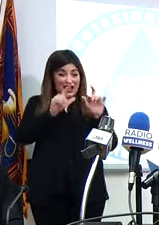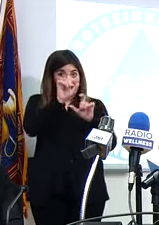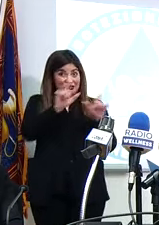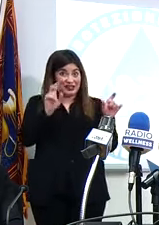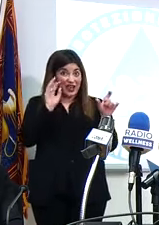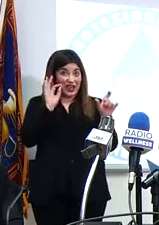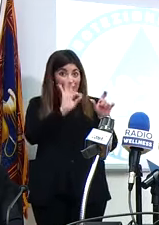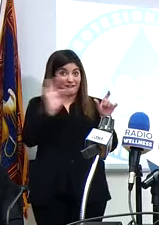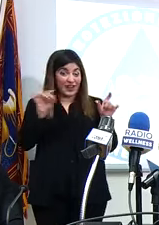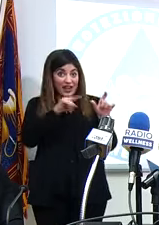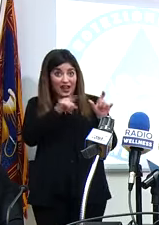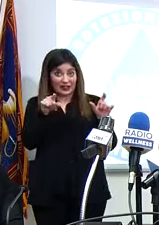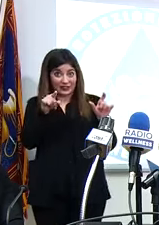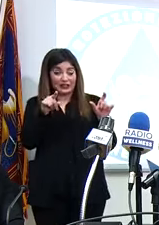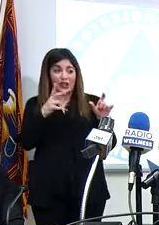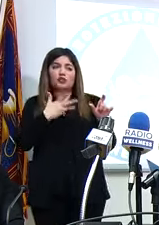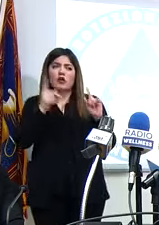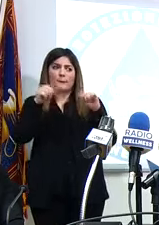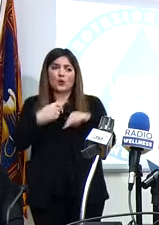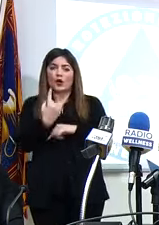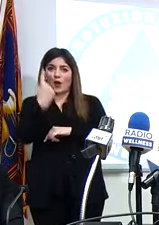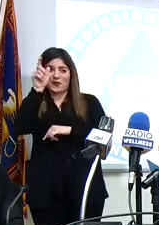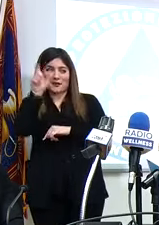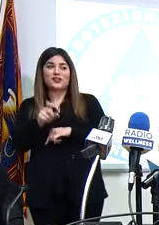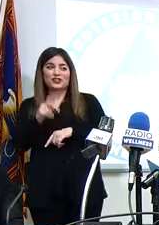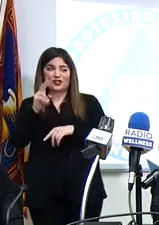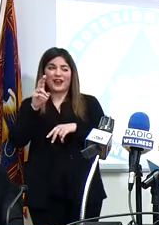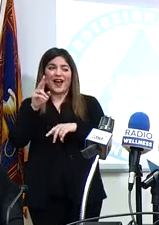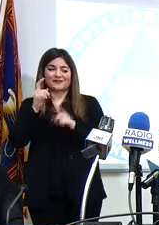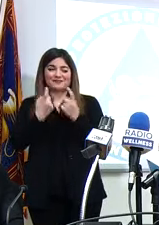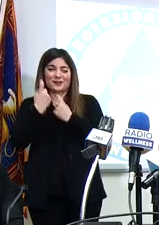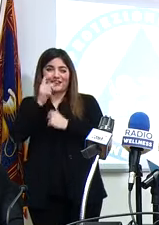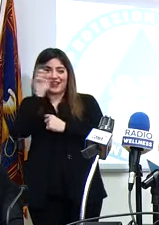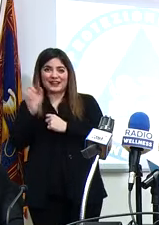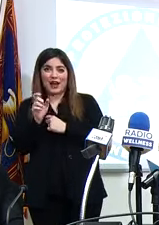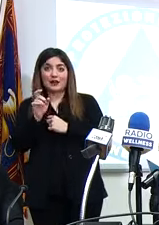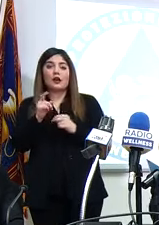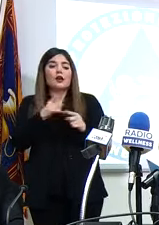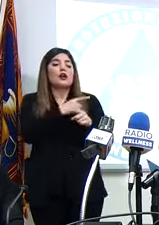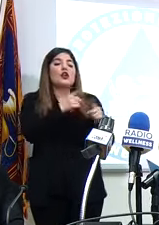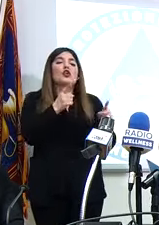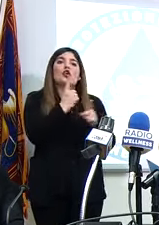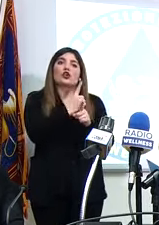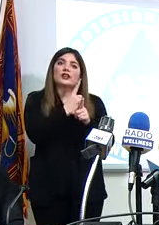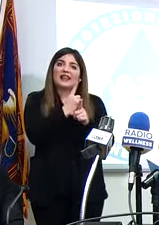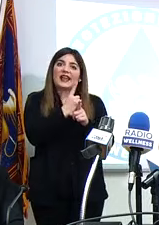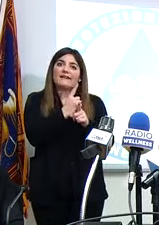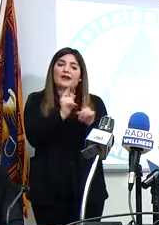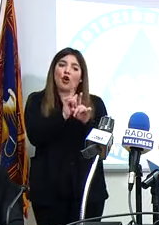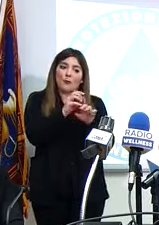che sono, c'è anche un italiano, per fare in modo che tutti abbiano quello che è giusto in base alla popolazione. Noi